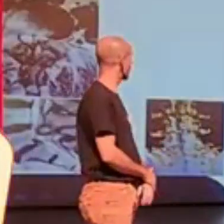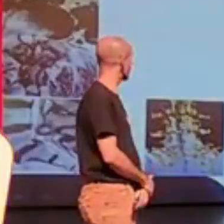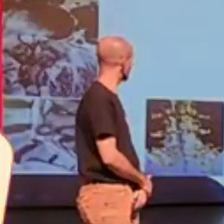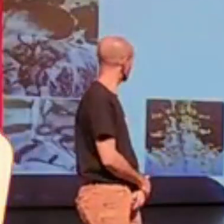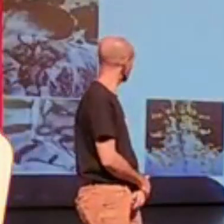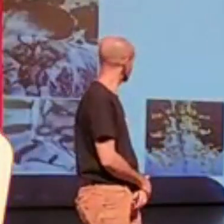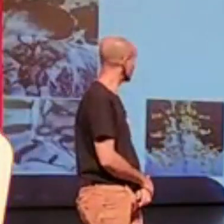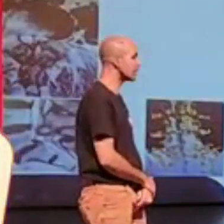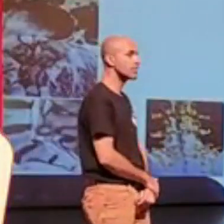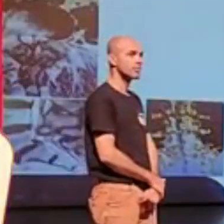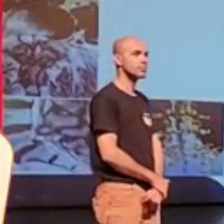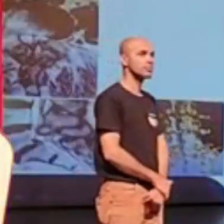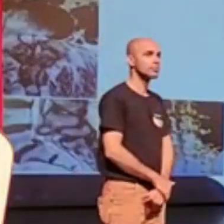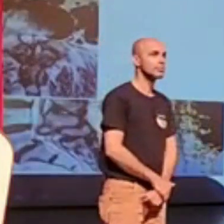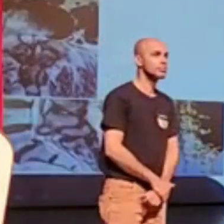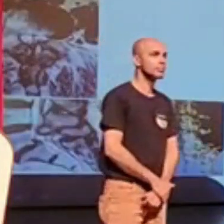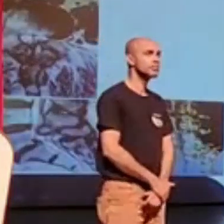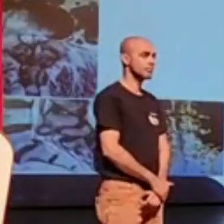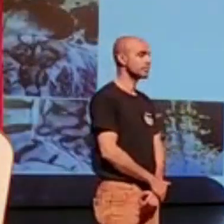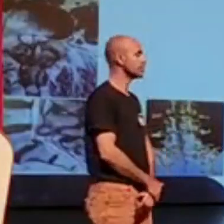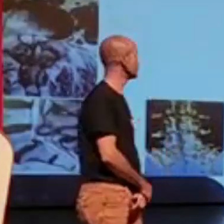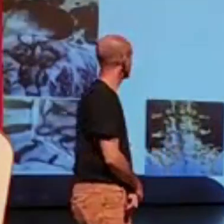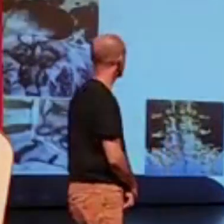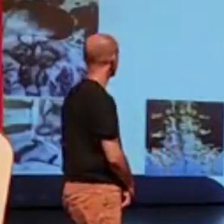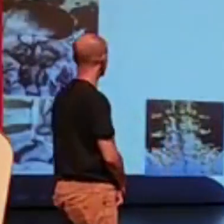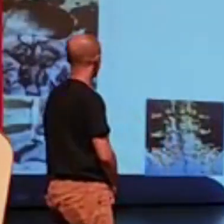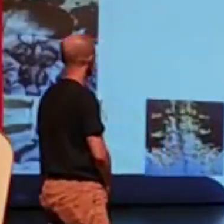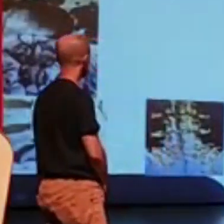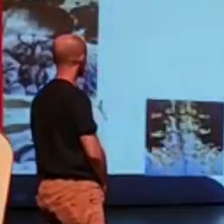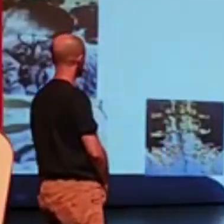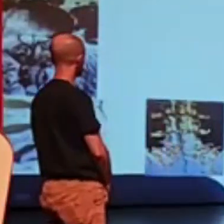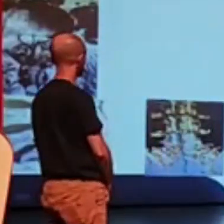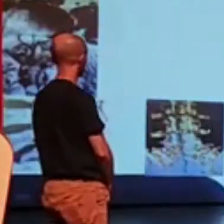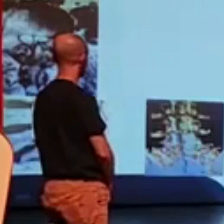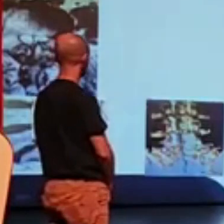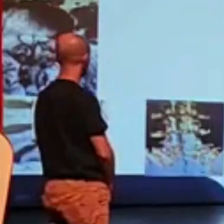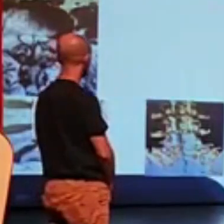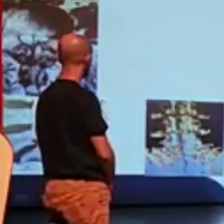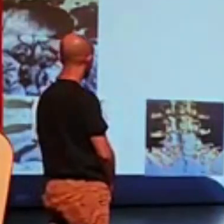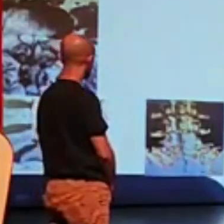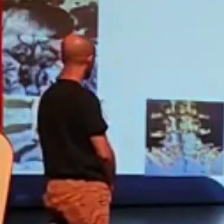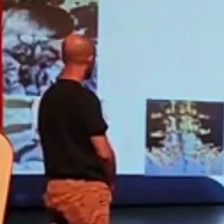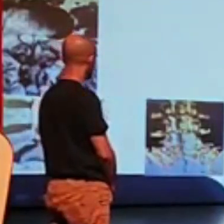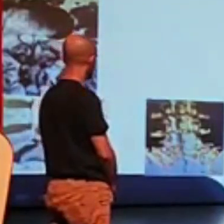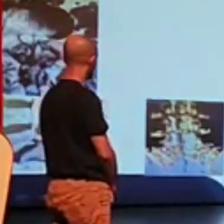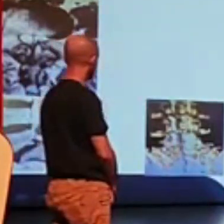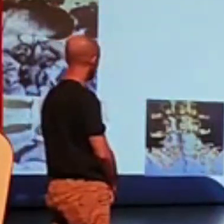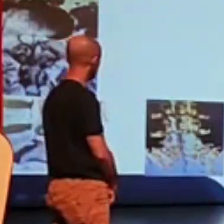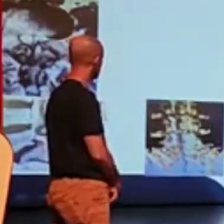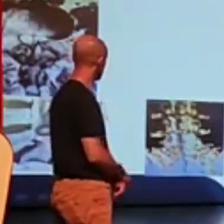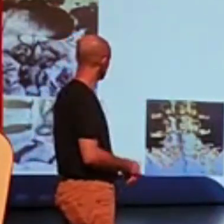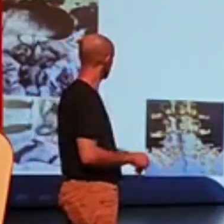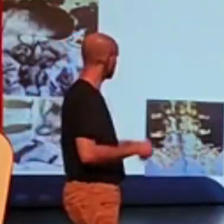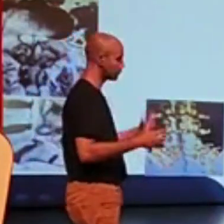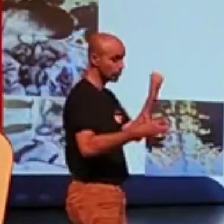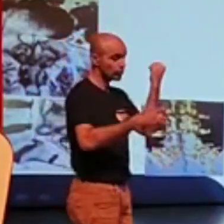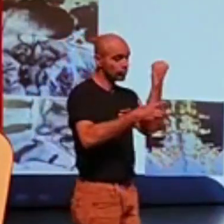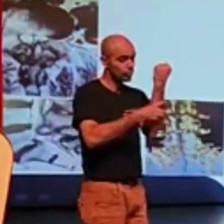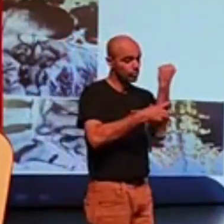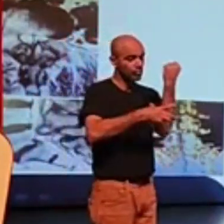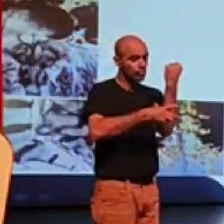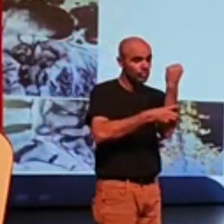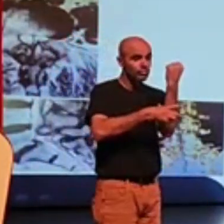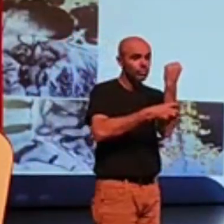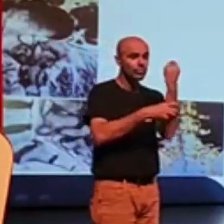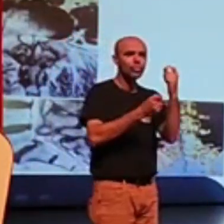Além de... Não, pode deixar abaixo, por favor. Além disso, nós podemos tratar alguns casos, que isso aqui são aquelas compressões do canal, o que acontece